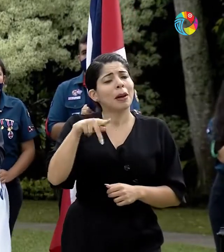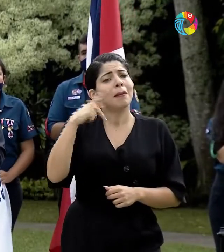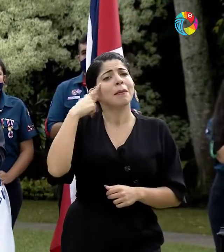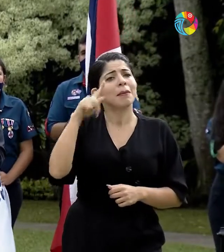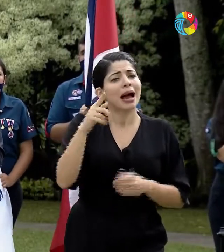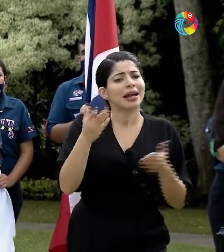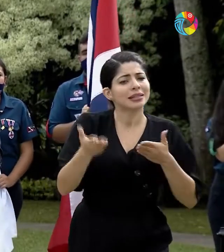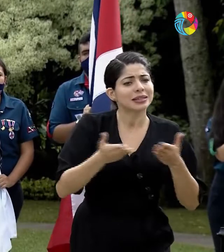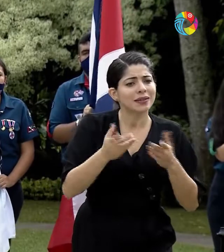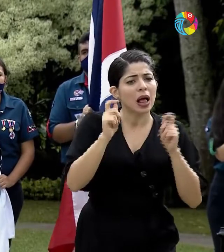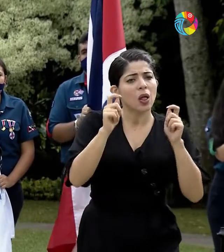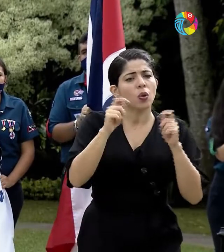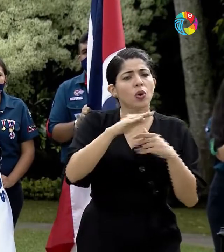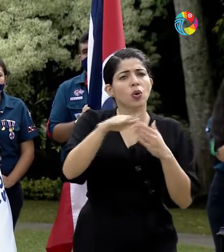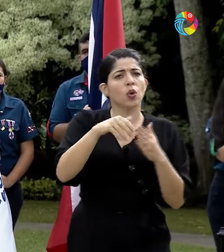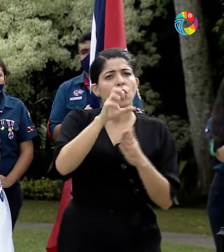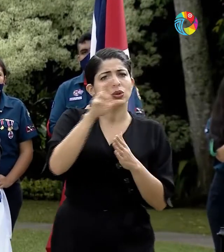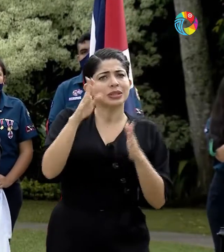servirle a la educación de los costarricenses.